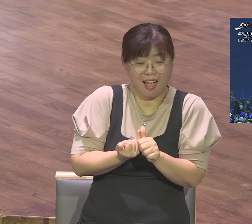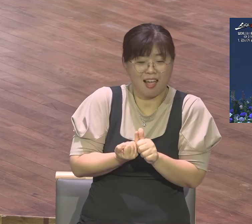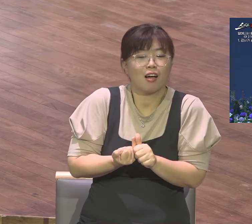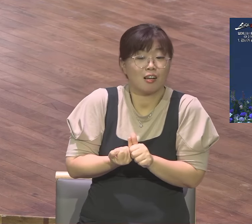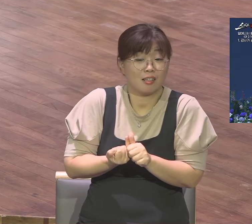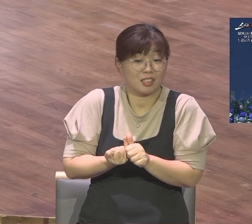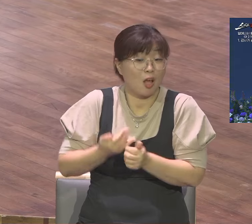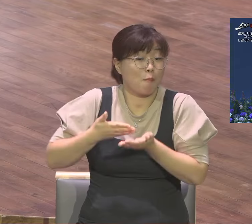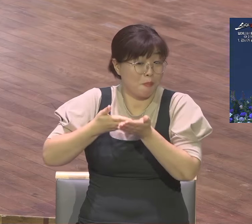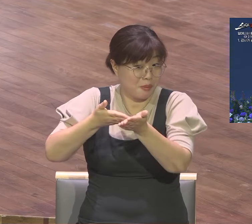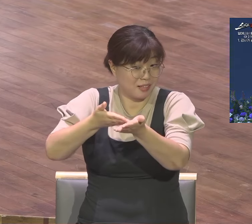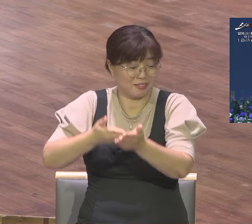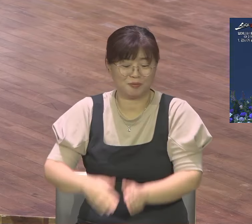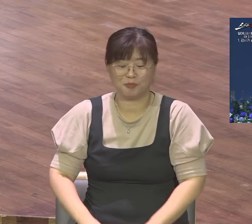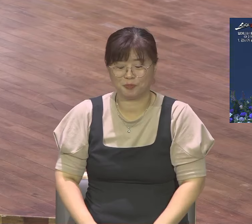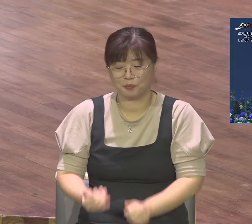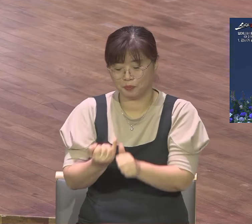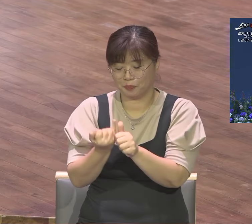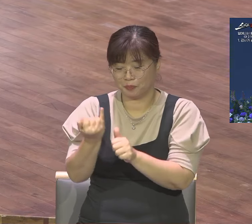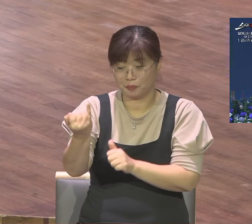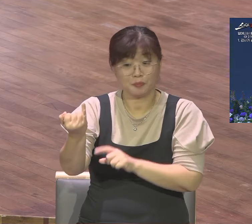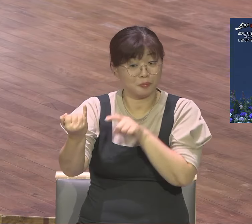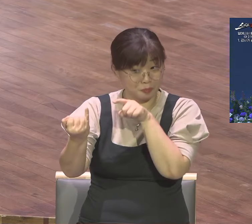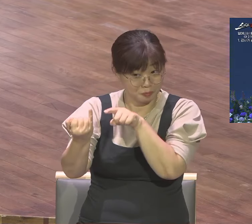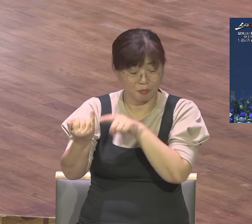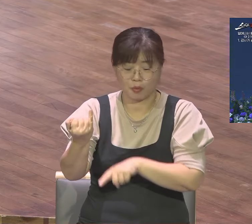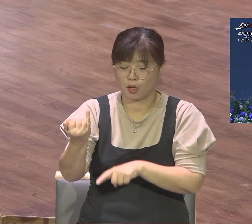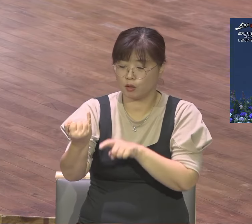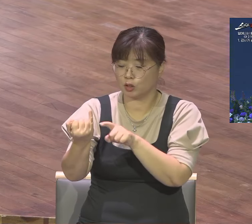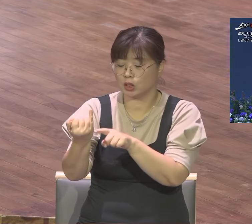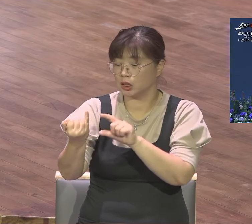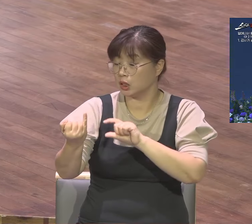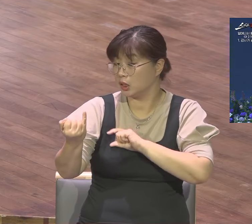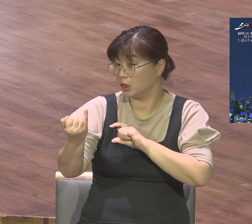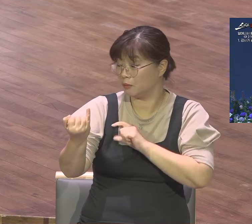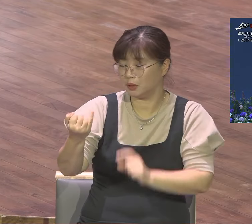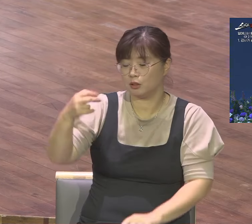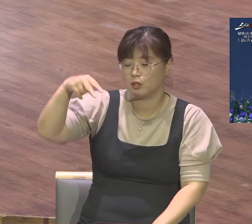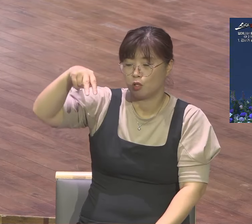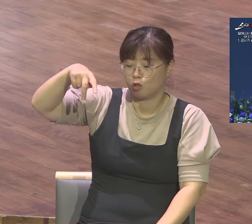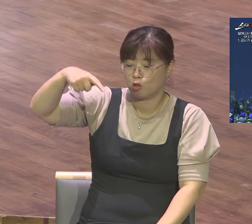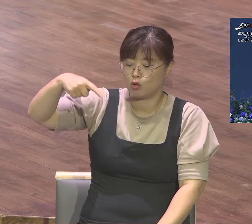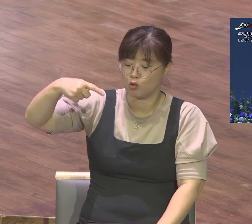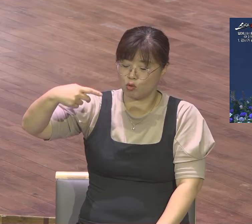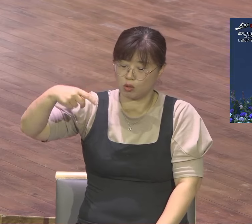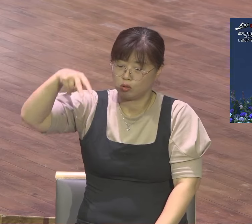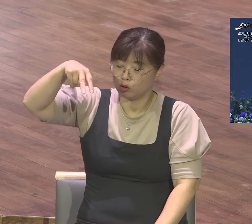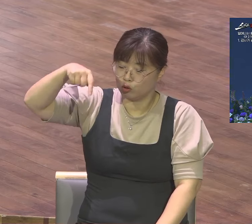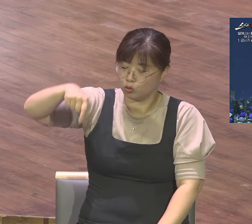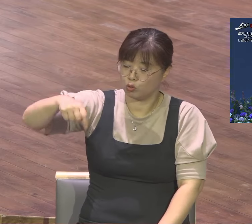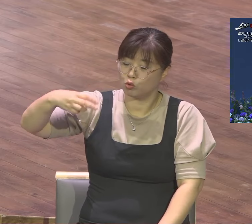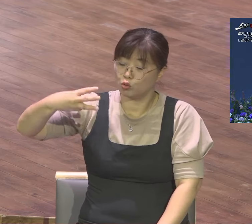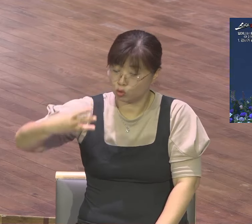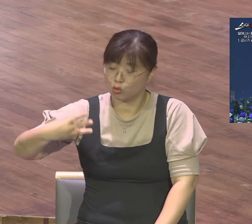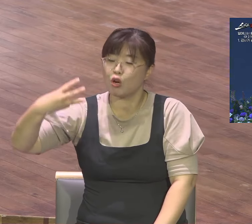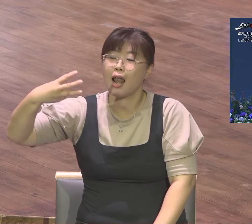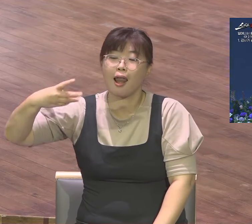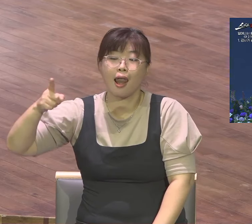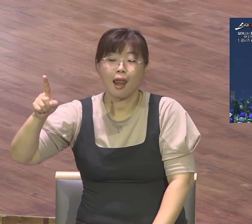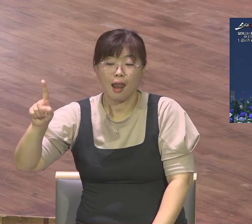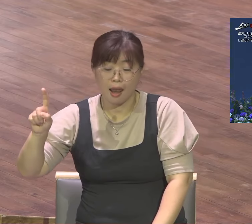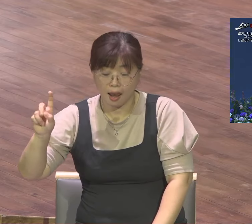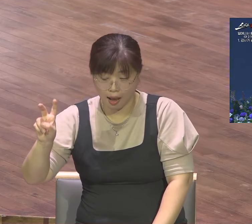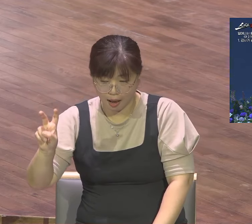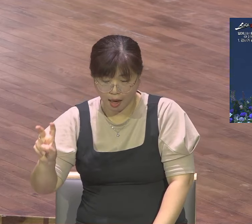있습니다. 까무잡잡한 시골 여자 술람미. 남의 눈에는 어떻게 보이든지